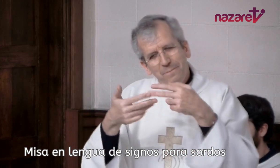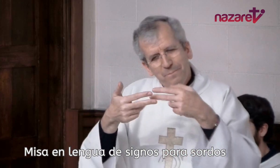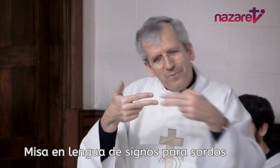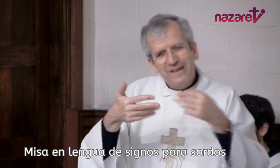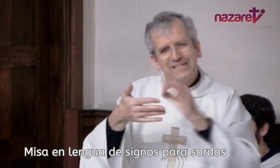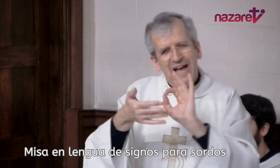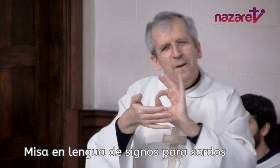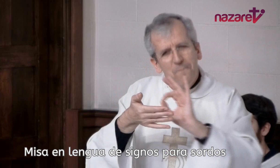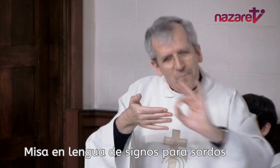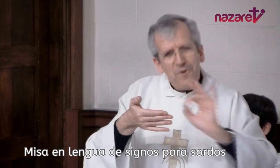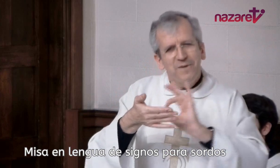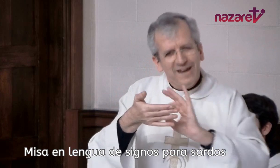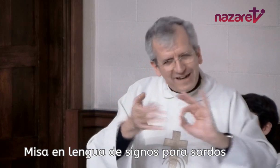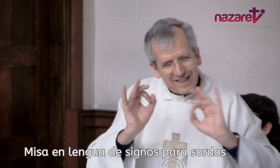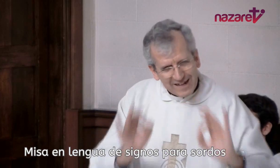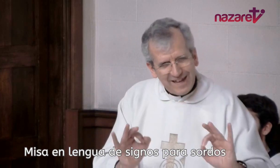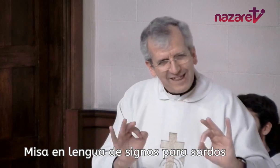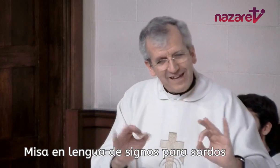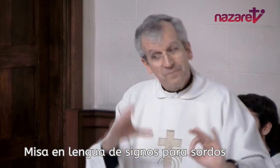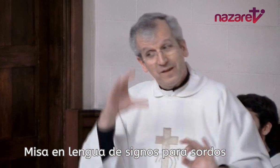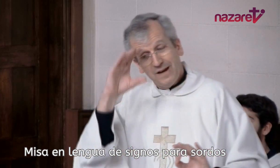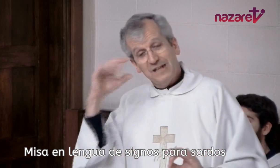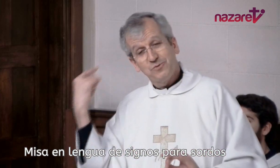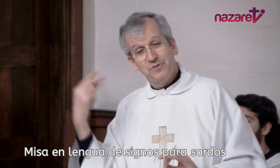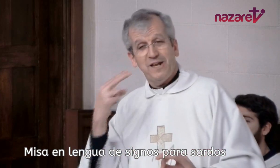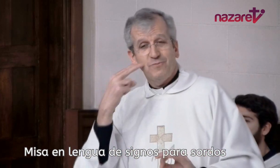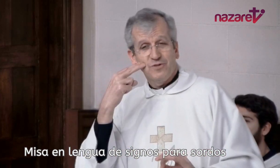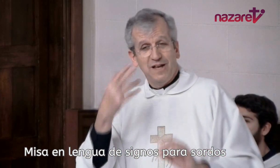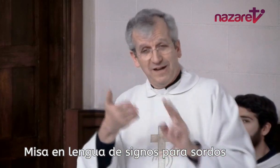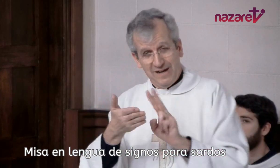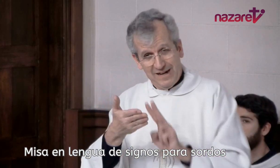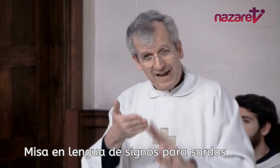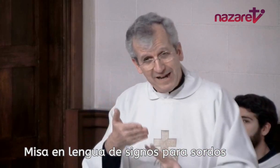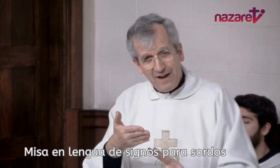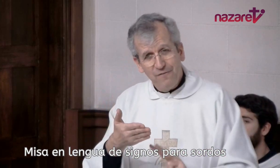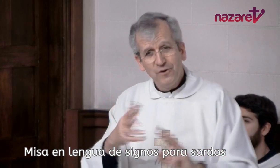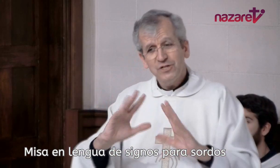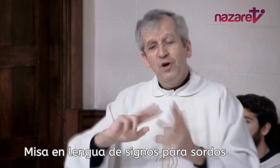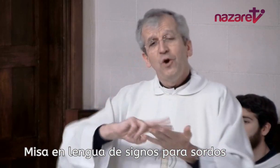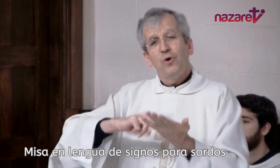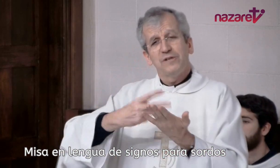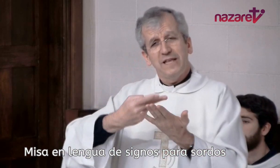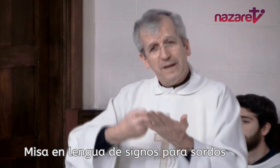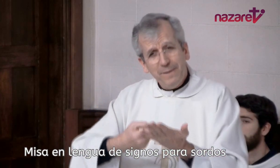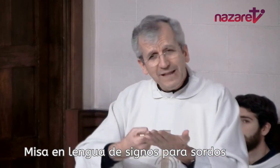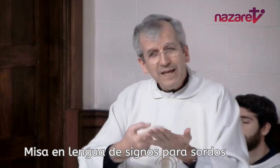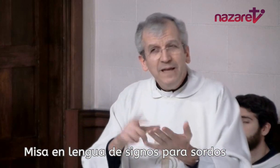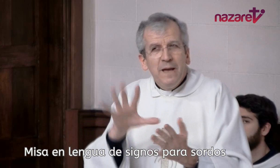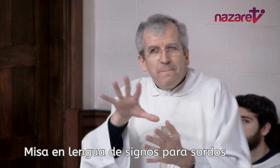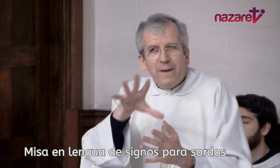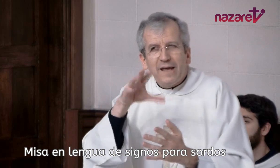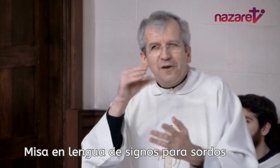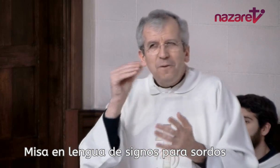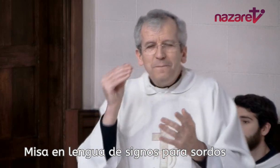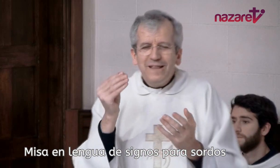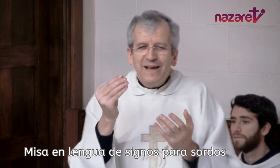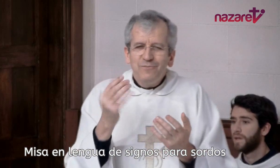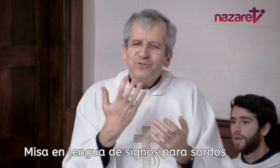porque está muy bien redactada, la escucharemos, la leerá Alfonso, os la interpretaré para que comprendamos